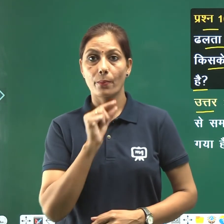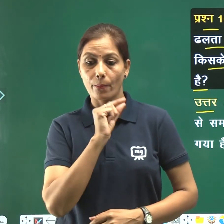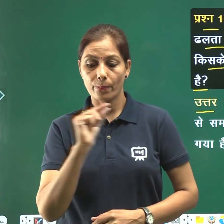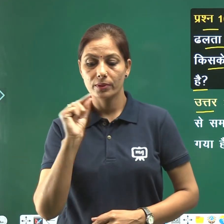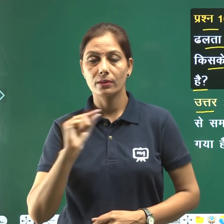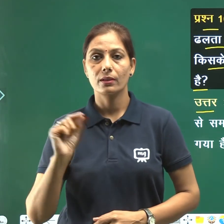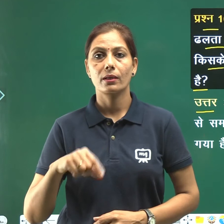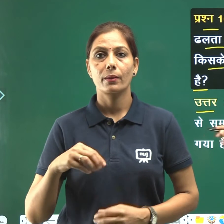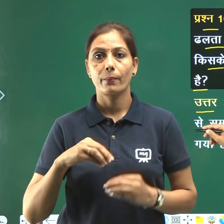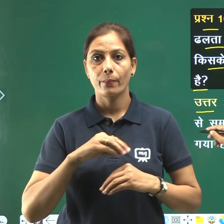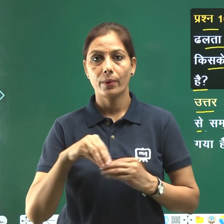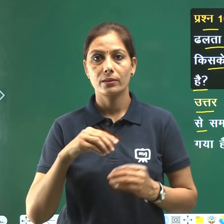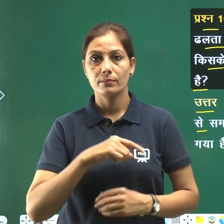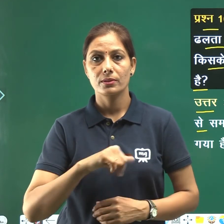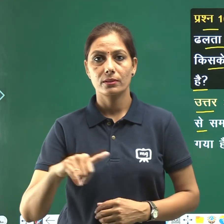से